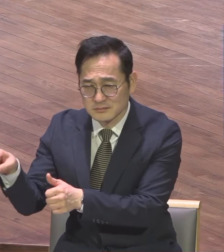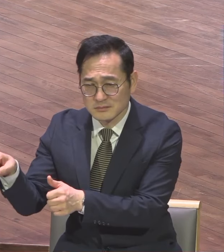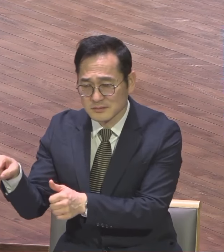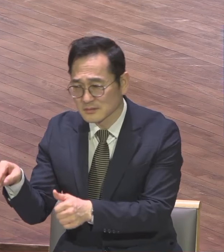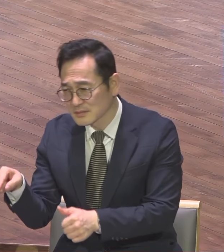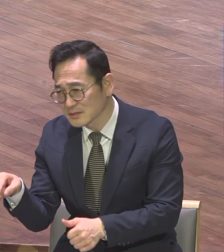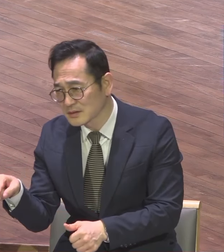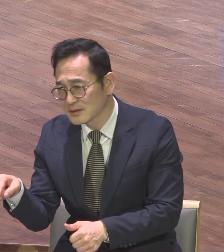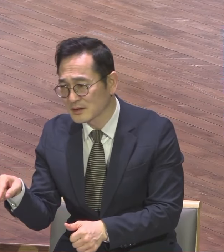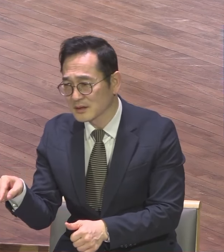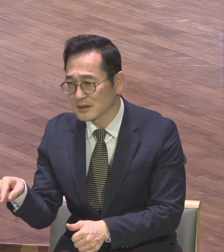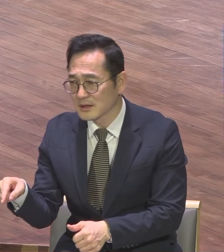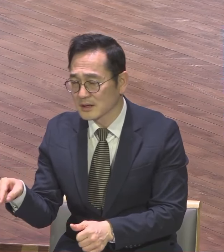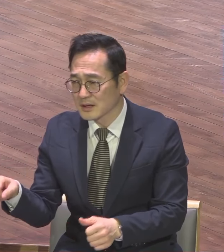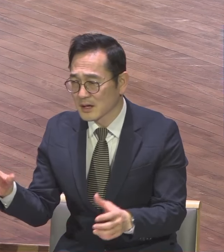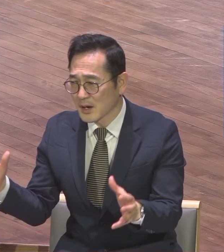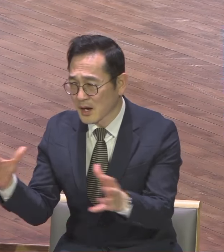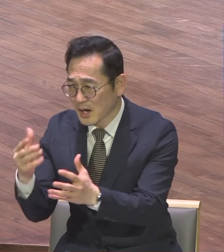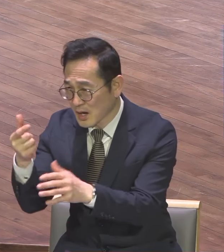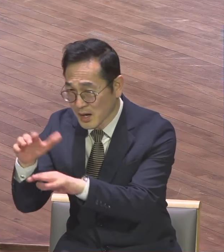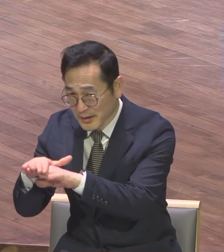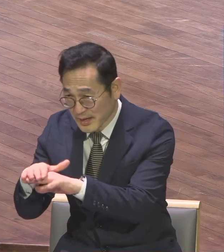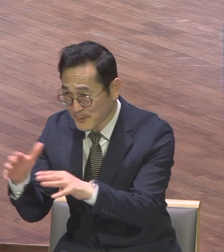내용이 뭔지 아세요? 기도야, 기도.